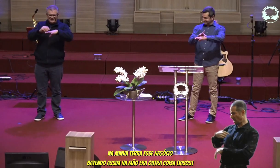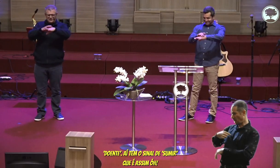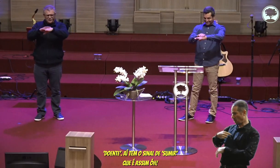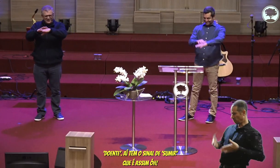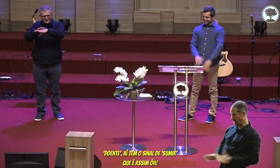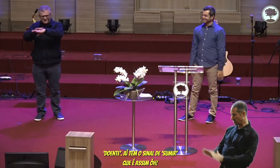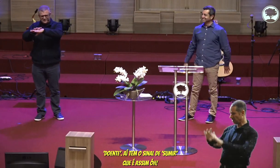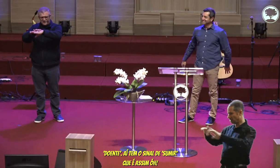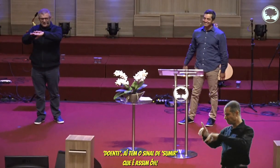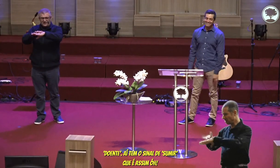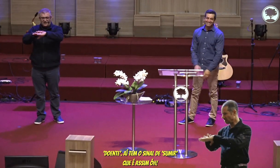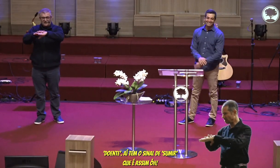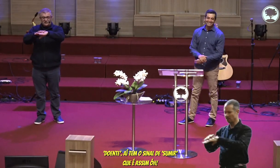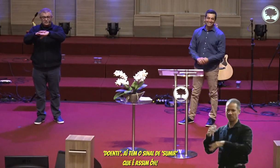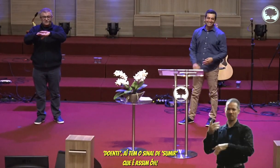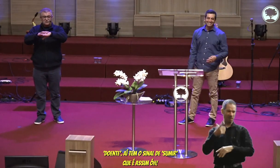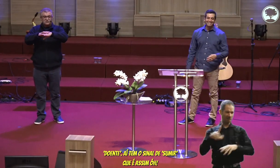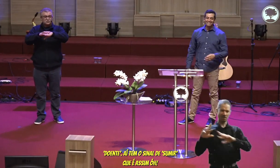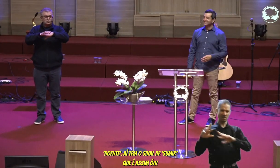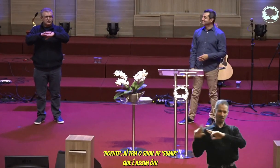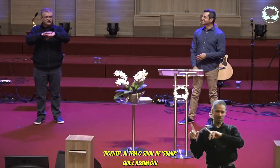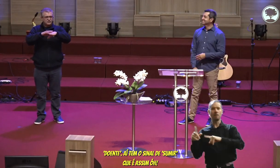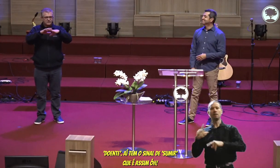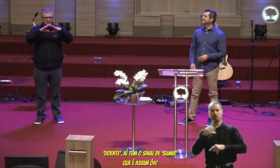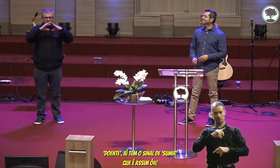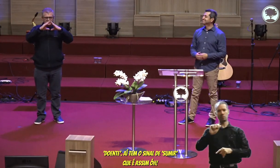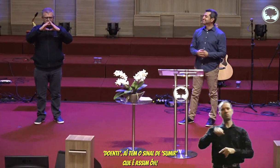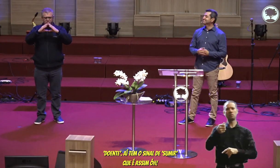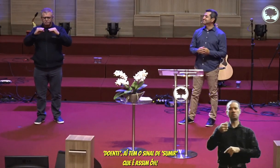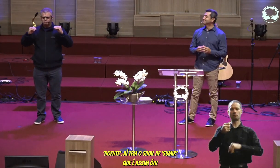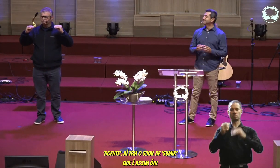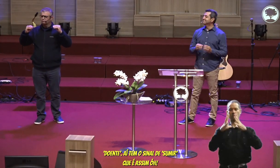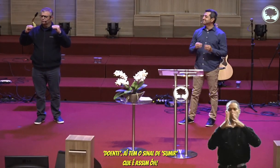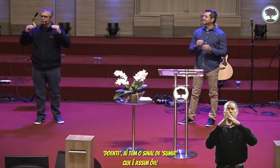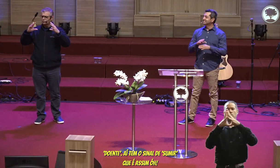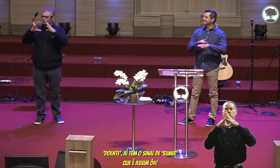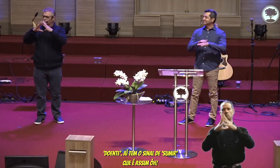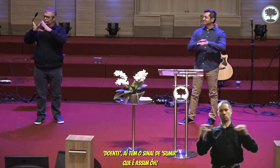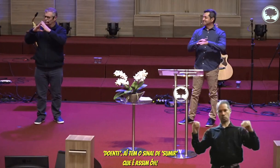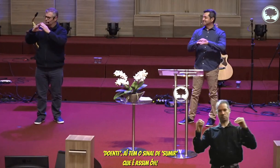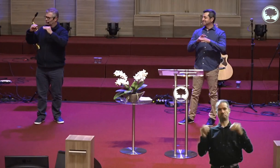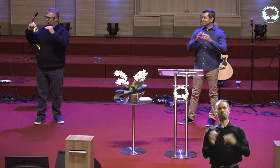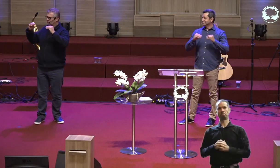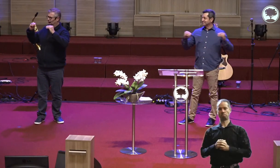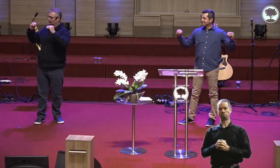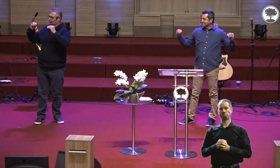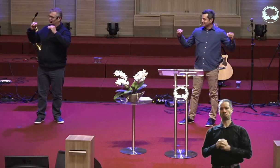coisa. Doente. Aí tem o sinal de sumir, que é assim, ó, sumiu.